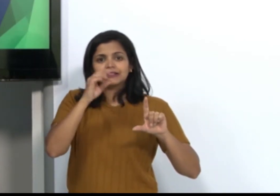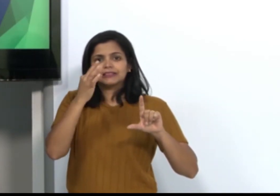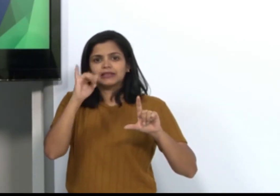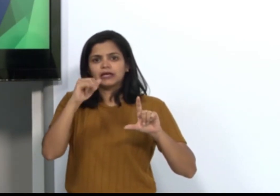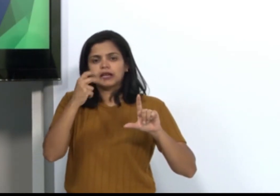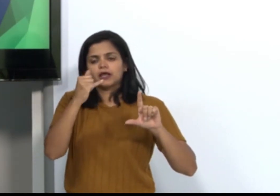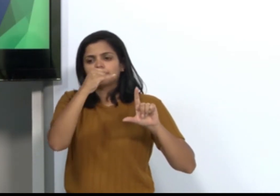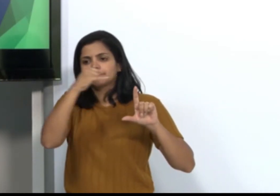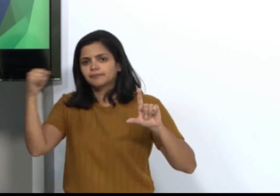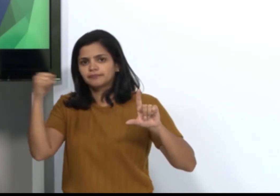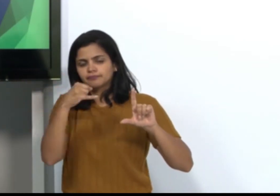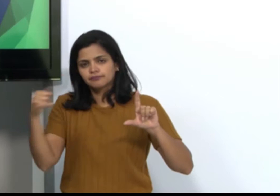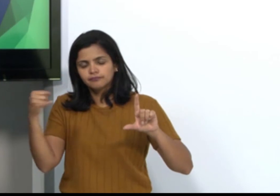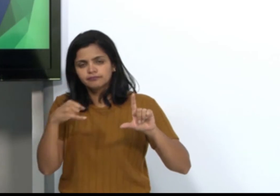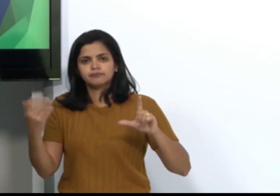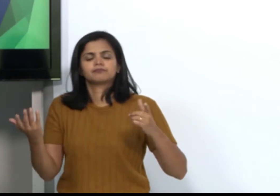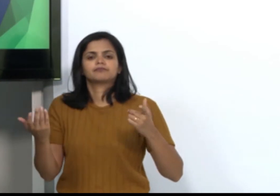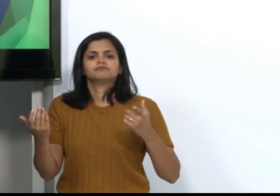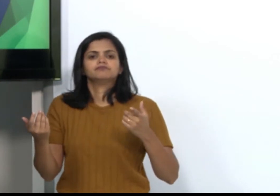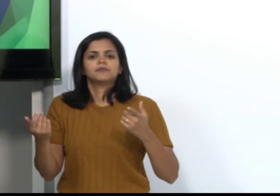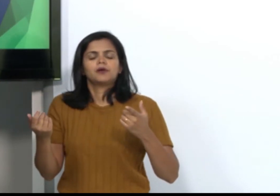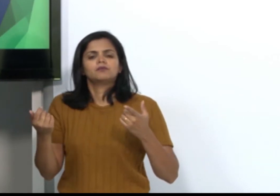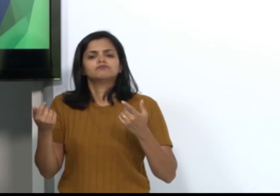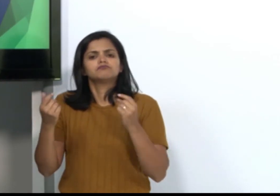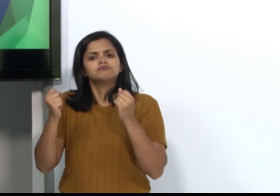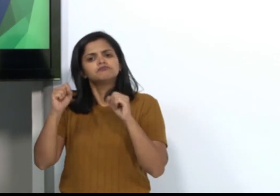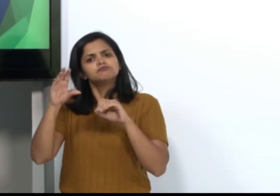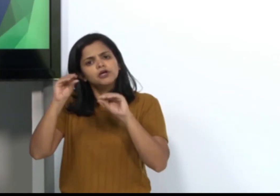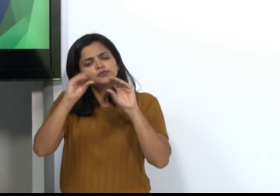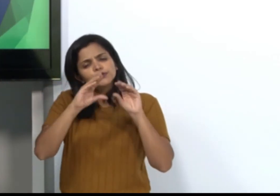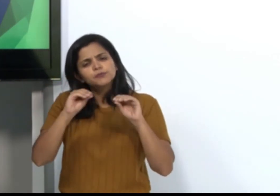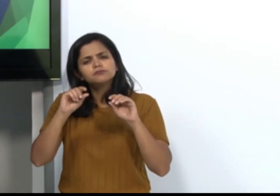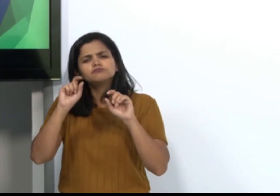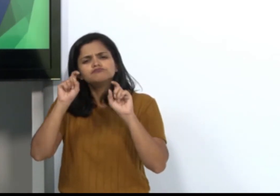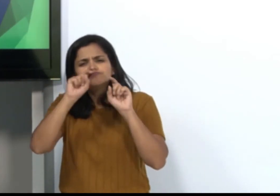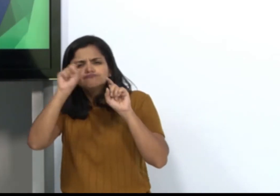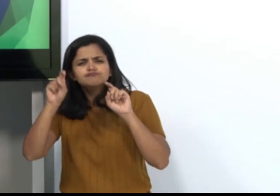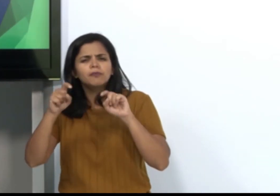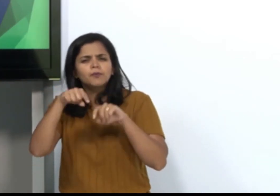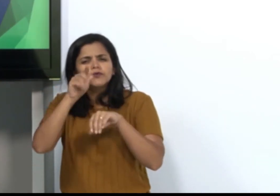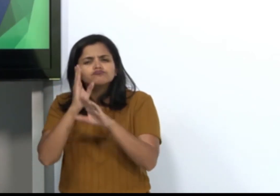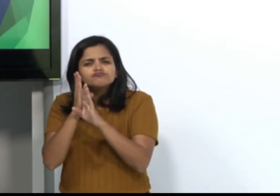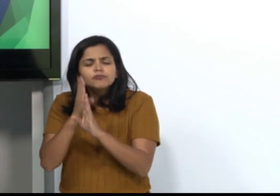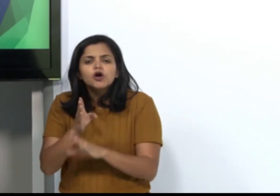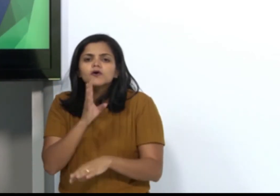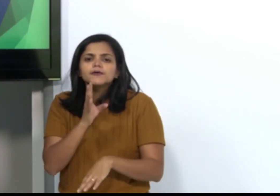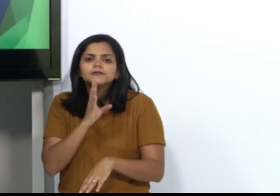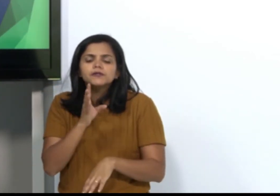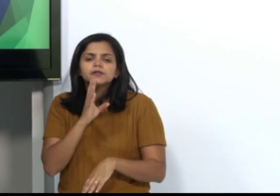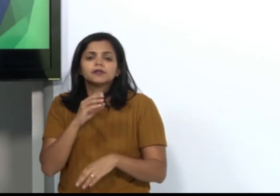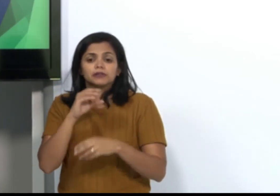esse sistema de notação. Então, temos ali as trilhas. Então, esse sistema